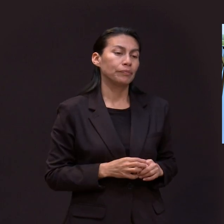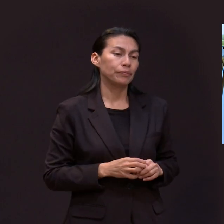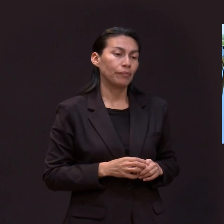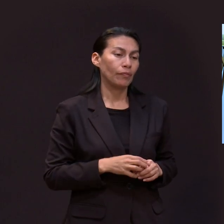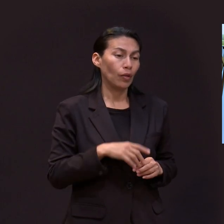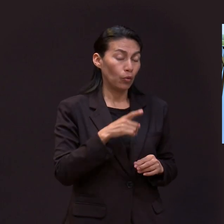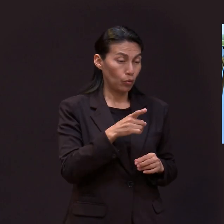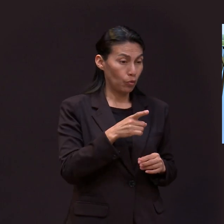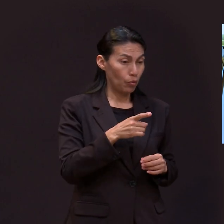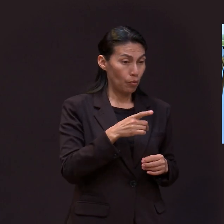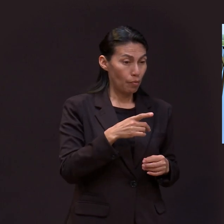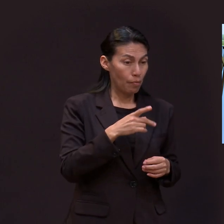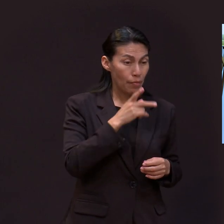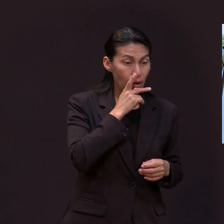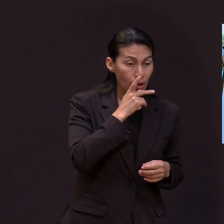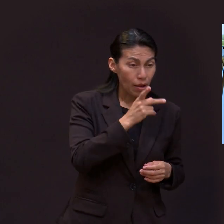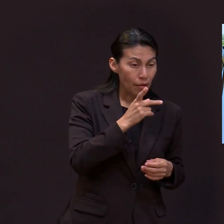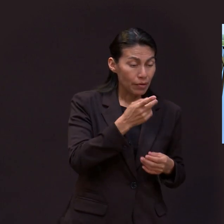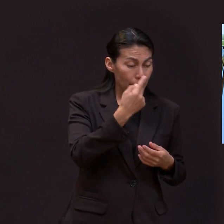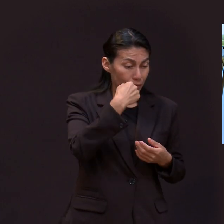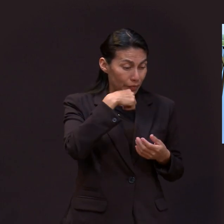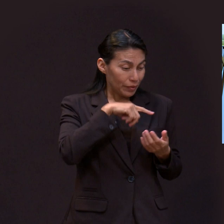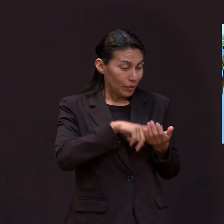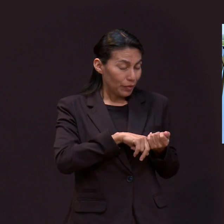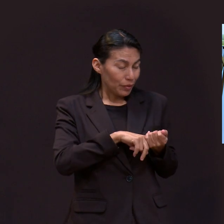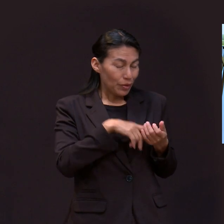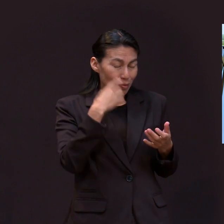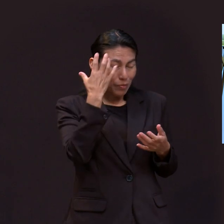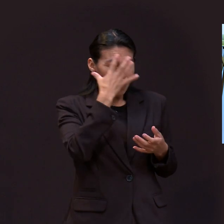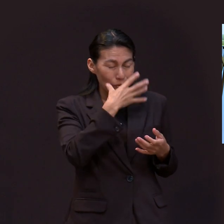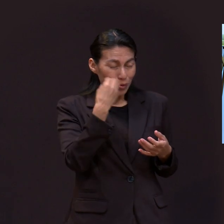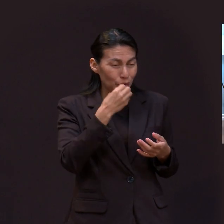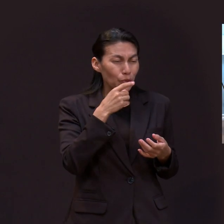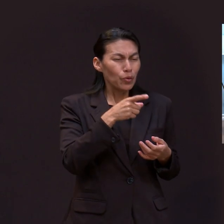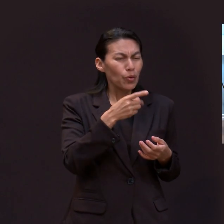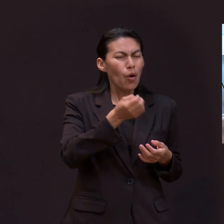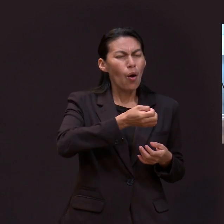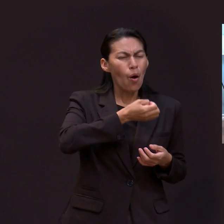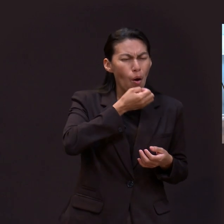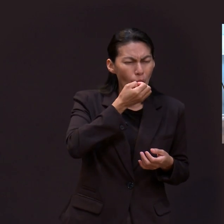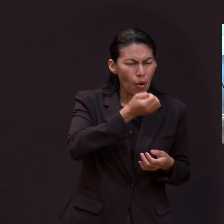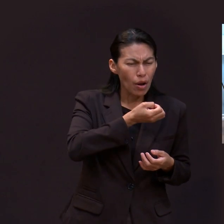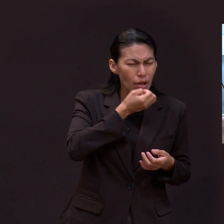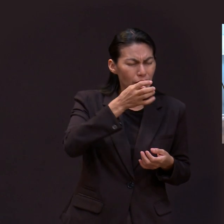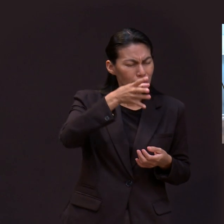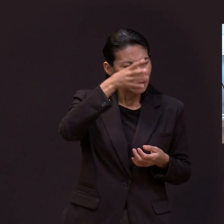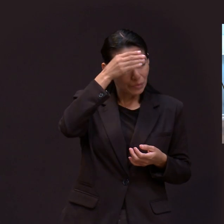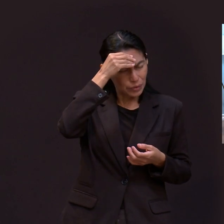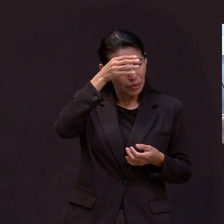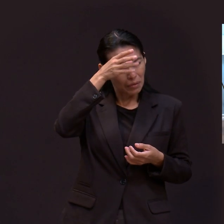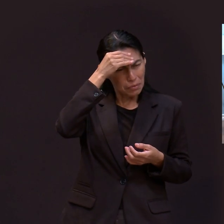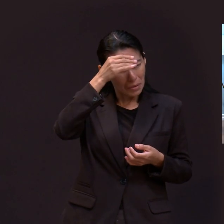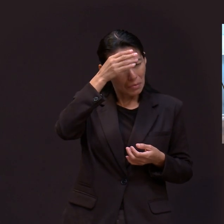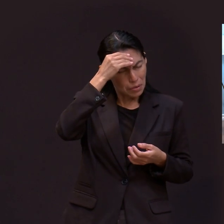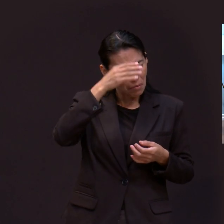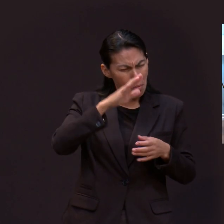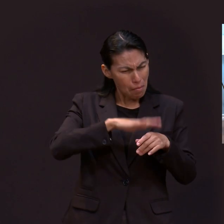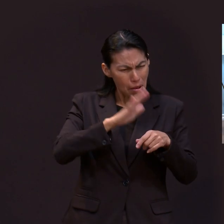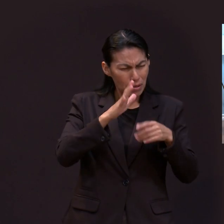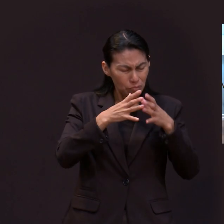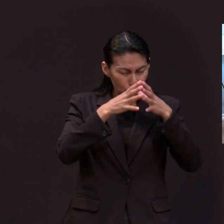la palabra escrita palabra viva en ti cuando horas que maravilloso y ustedes